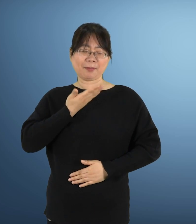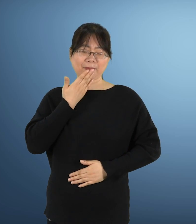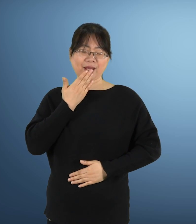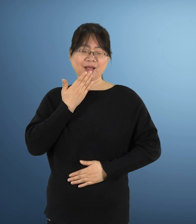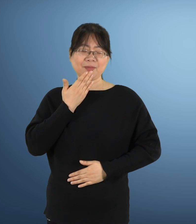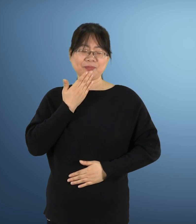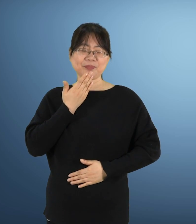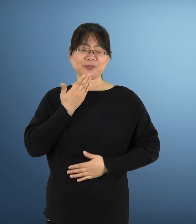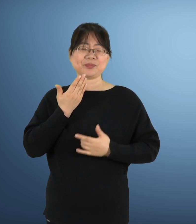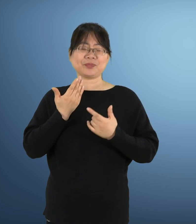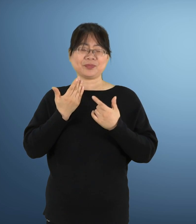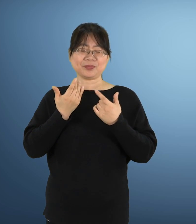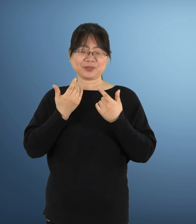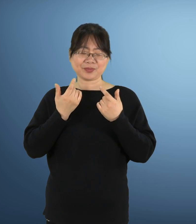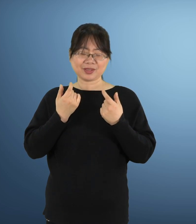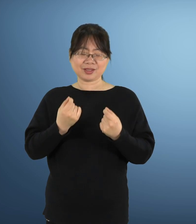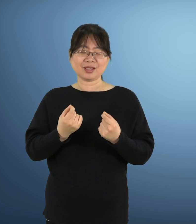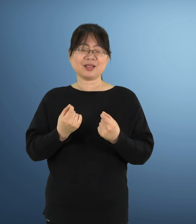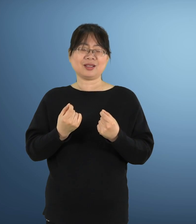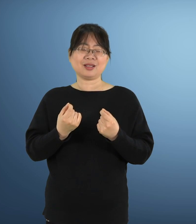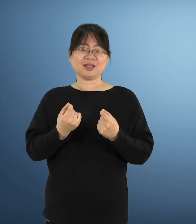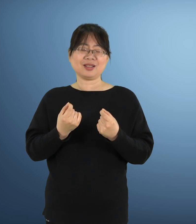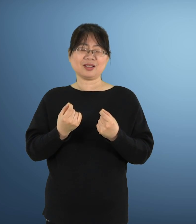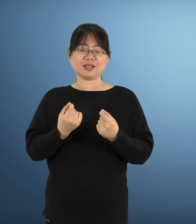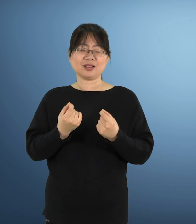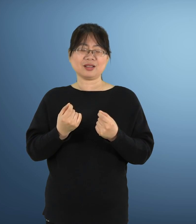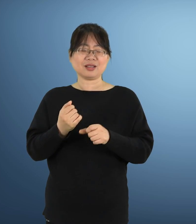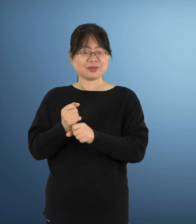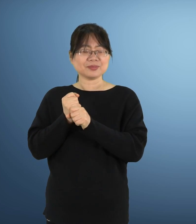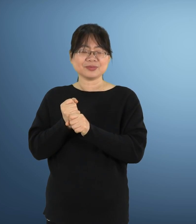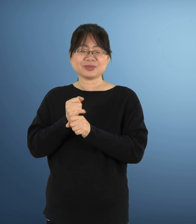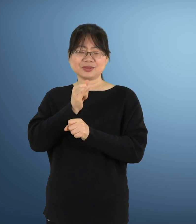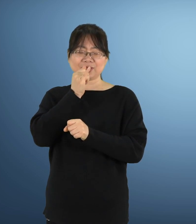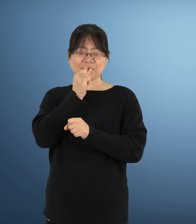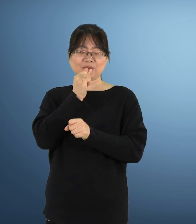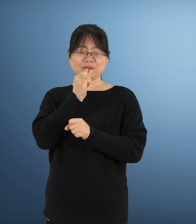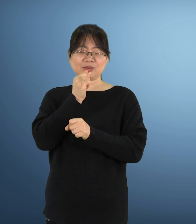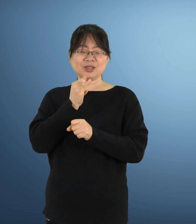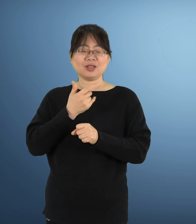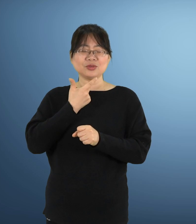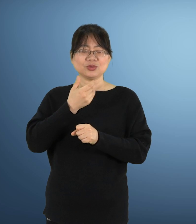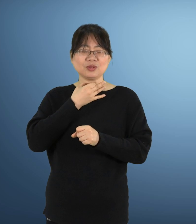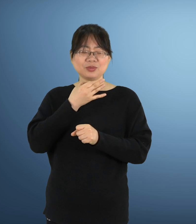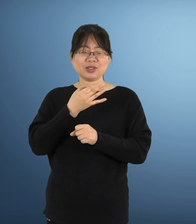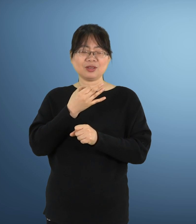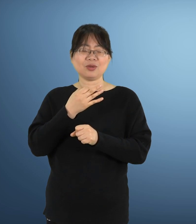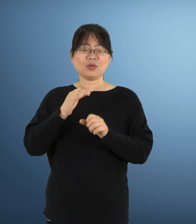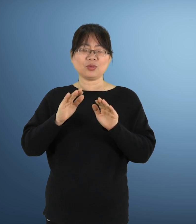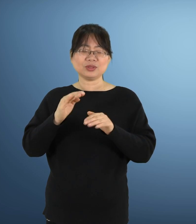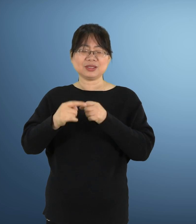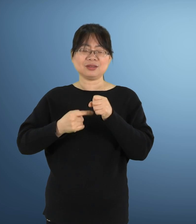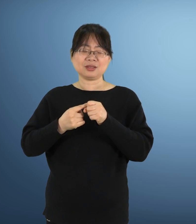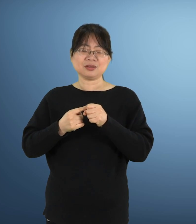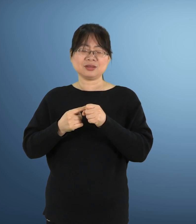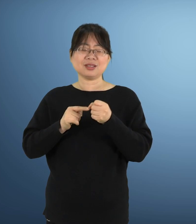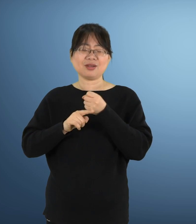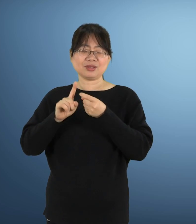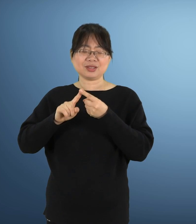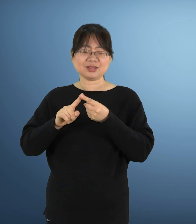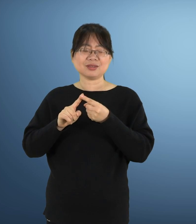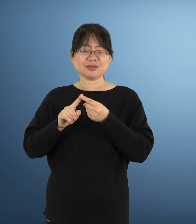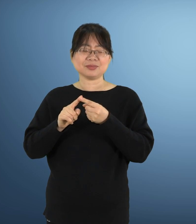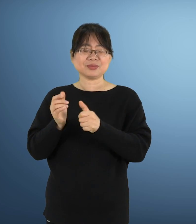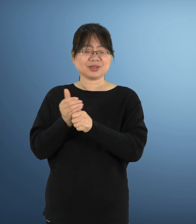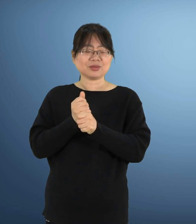인도해 주시옵소서. 우리 한번 주여 부른 다음에 또 한 해를 이런 원리를 따라 걸어가겠습니다. 단지